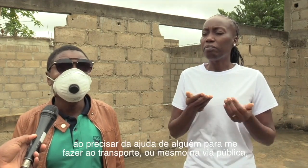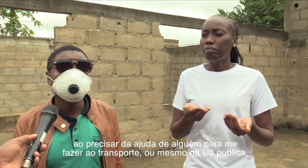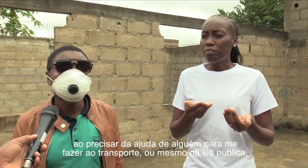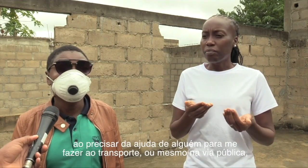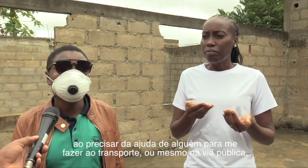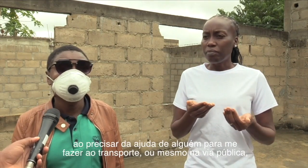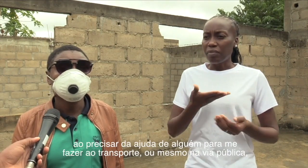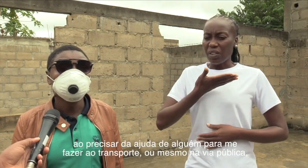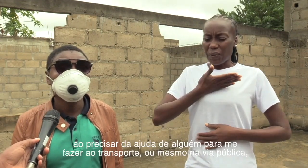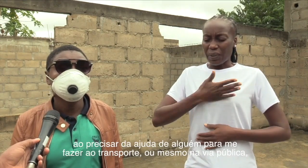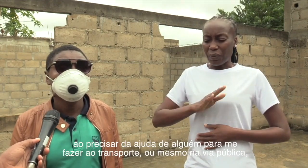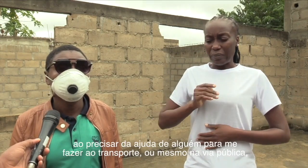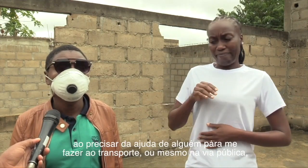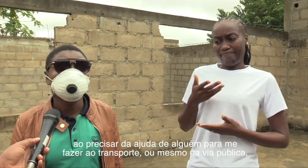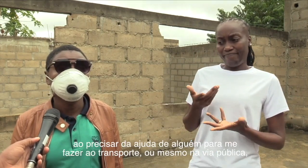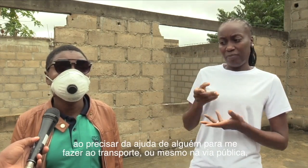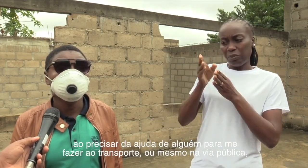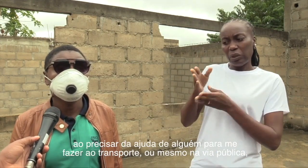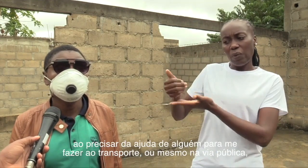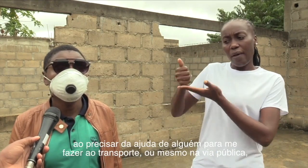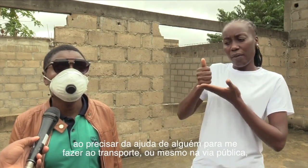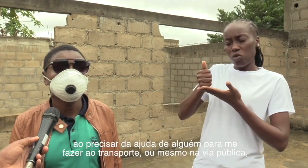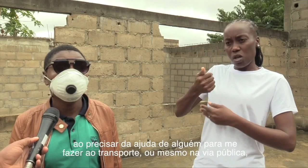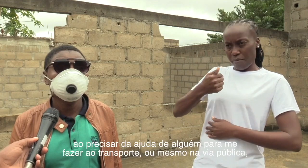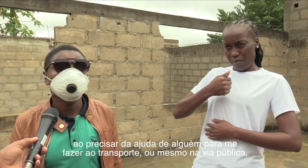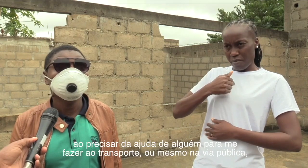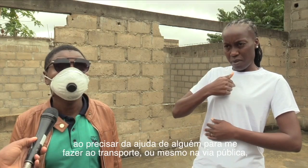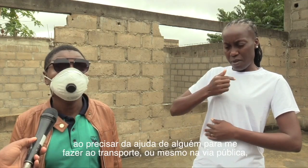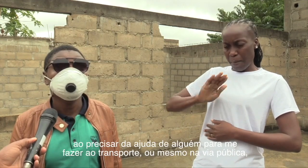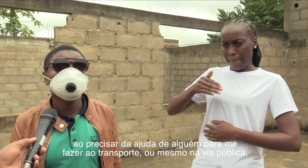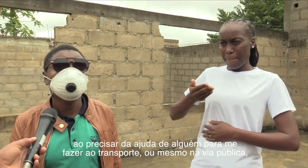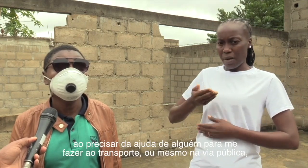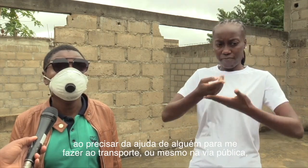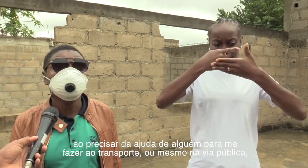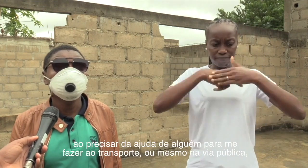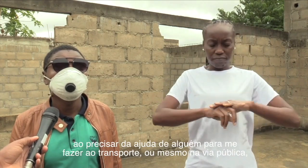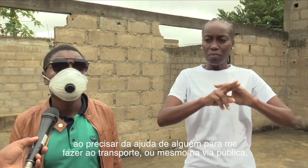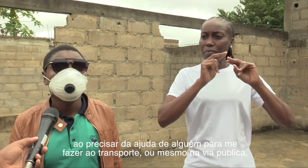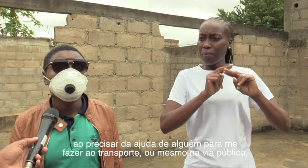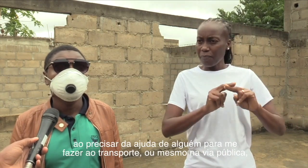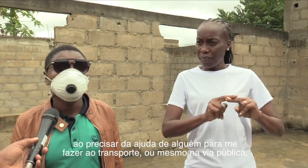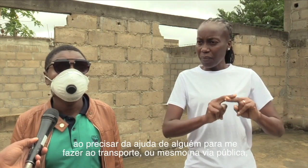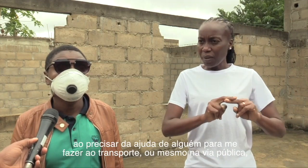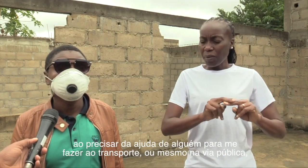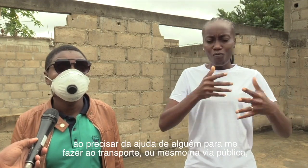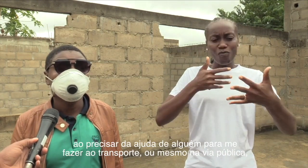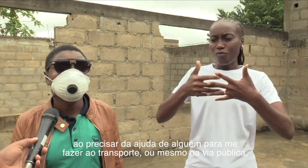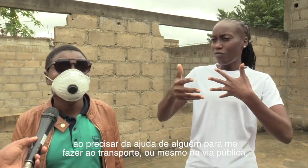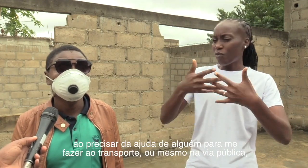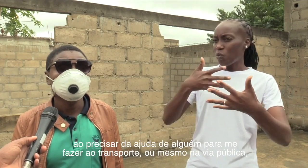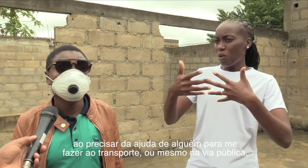ao precisar de ajuda de alguém para me fazer, por exemplo, vamos lá, o transporte ou qualquer,